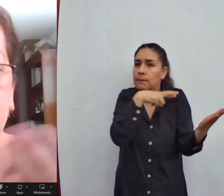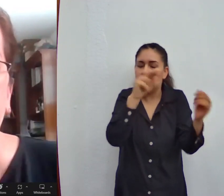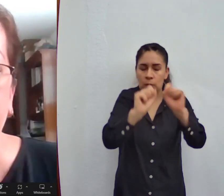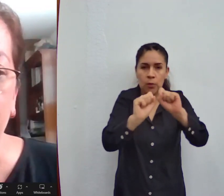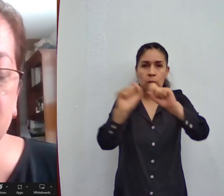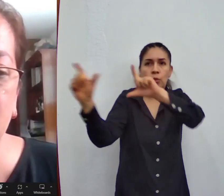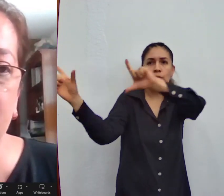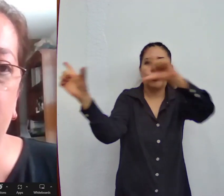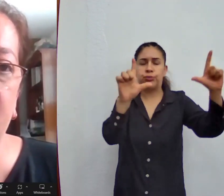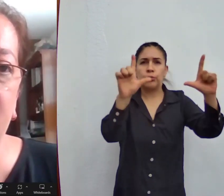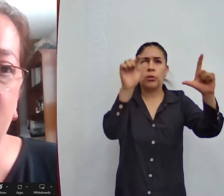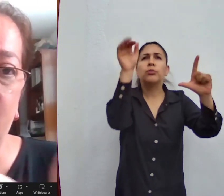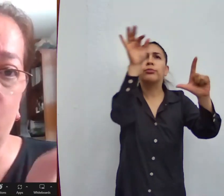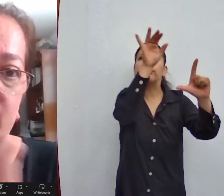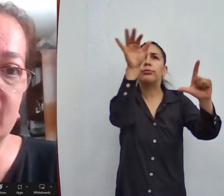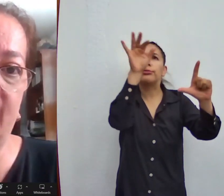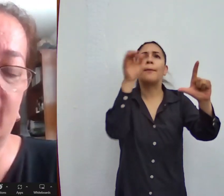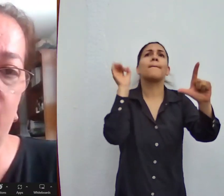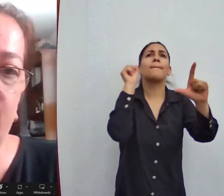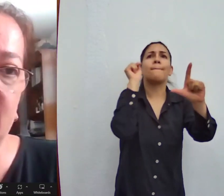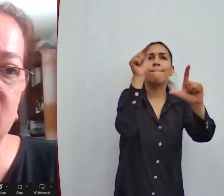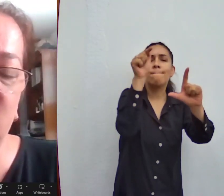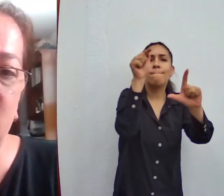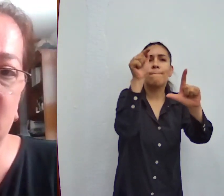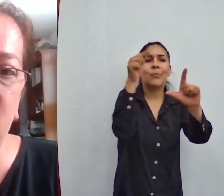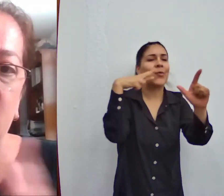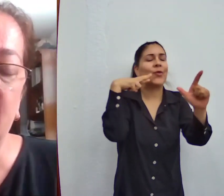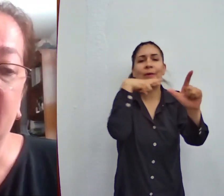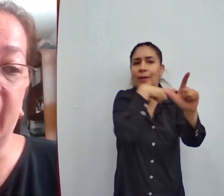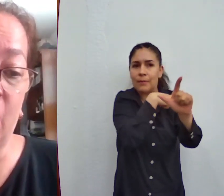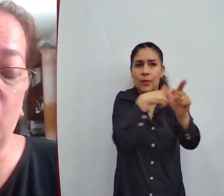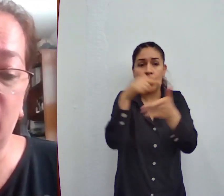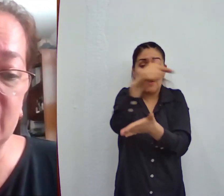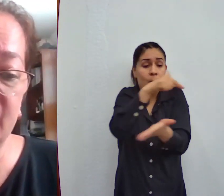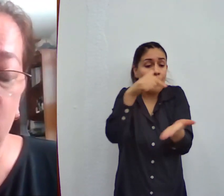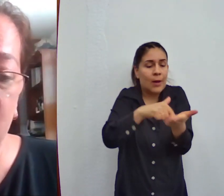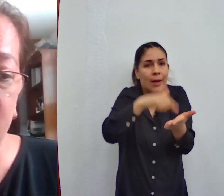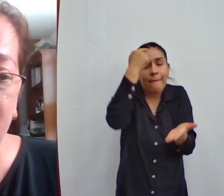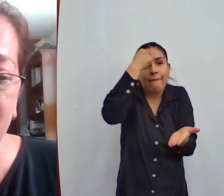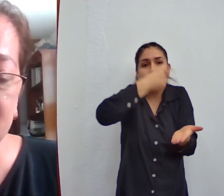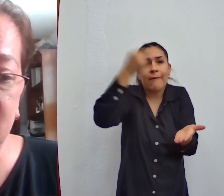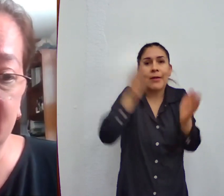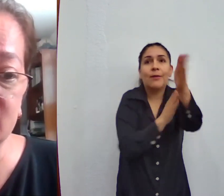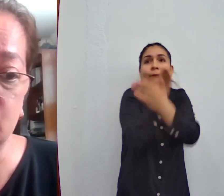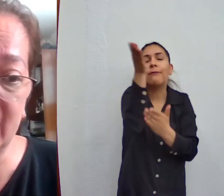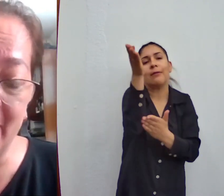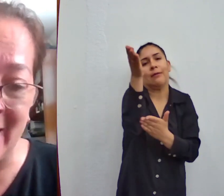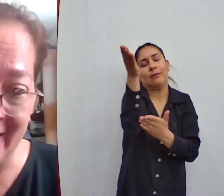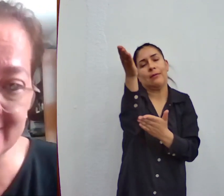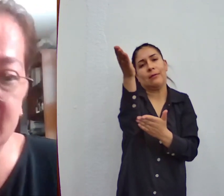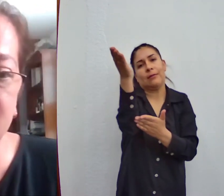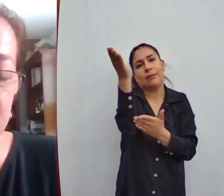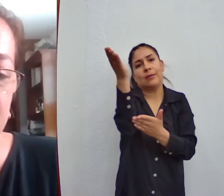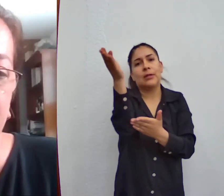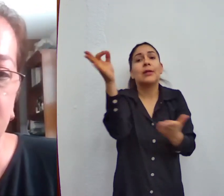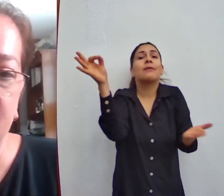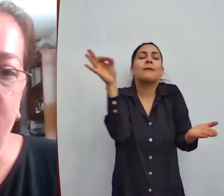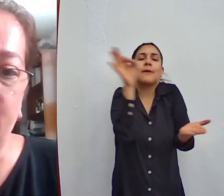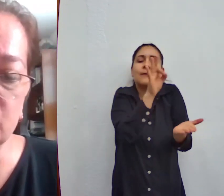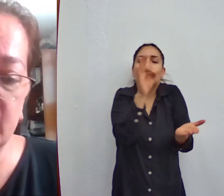apoyos que el mismo DIF no puede dar, como comentaba la compañera hace un momento, que a lo mejor el DIF no le va a dar la silla que su hija